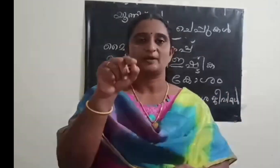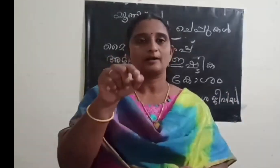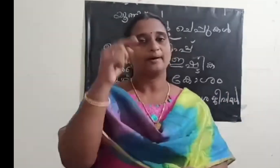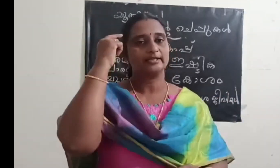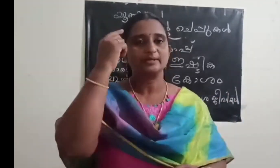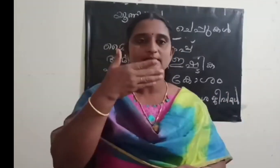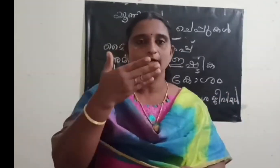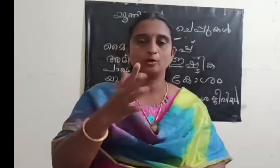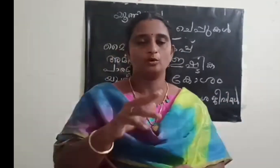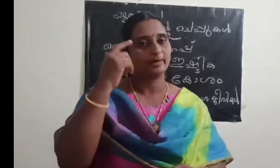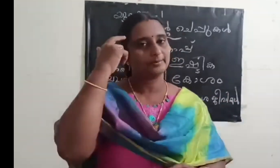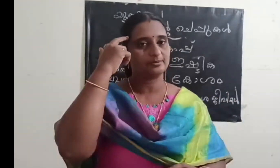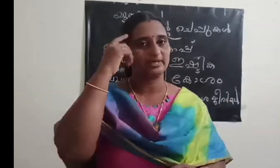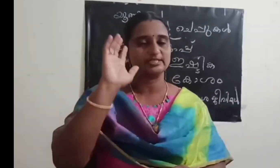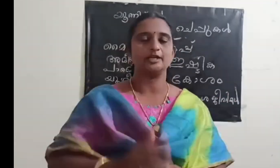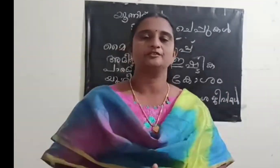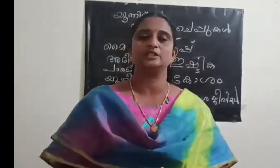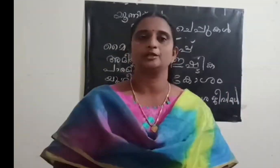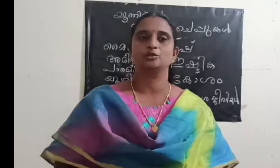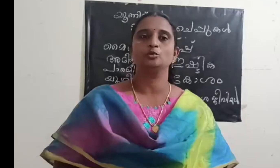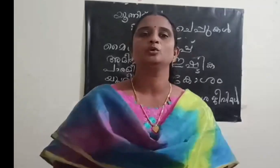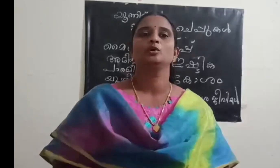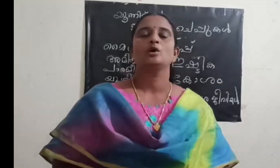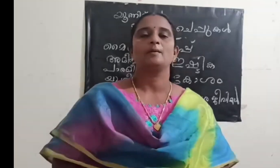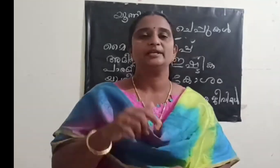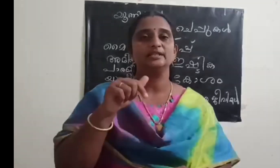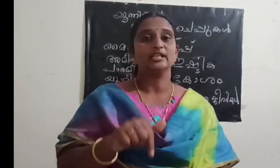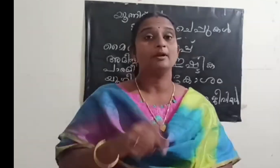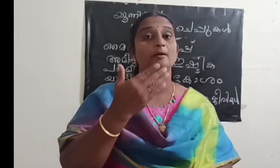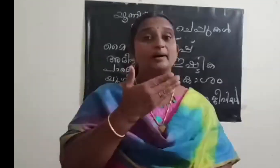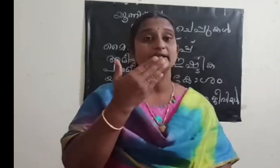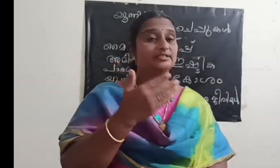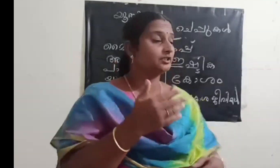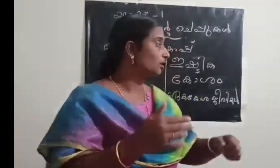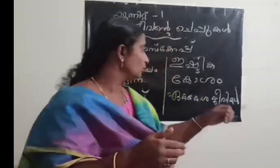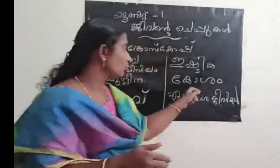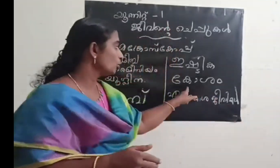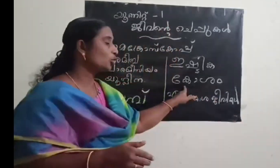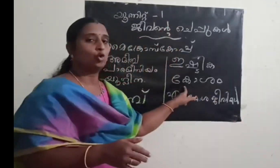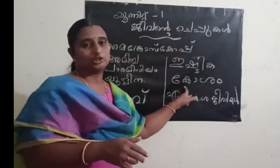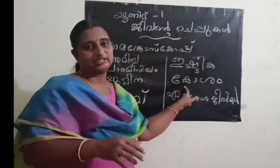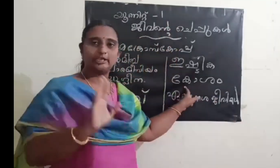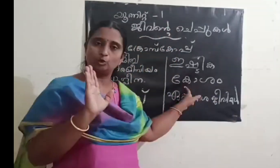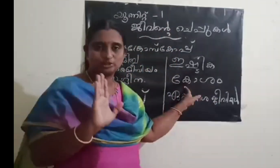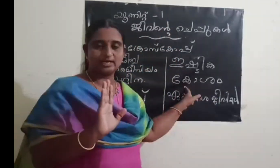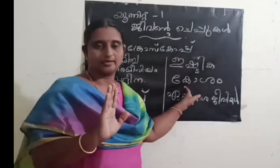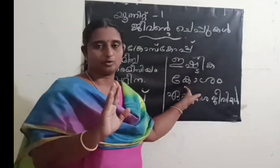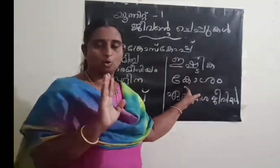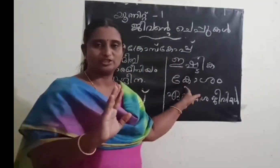നിങ്ങൾ പറഞ്ഞു മനസ്സിലായോ പഠിപ്പിച്ച മനസ്സിലായെന്ന് വിചാരിക്കുന്നു അപ്പൊ ഇന്ന് നമ്മൾ പഠിച്ചത് കോശത്തിനെ കുറിച്ചാണ്